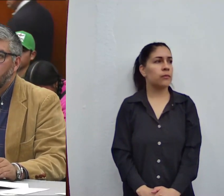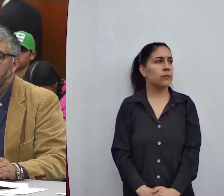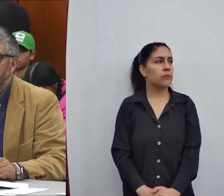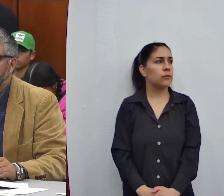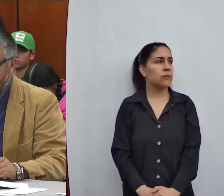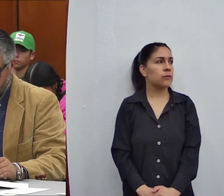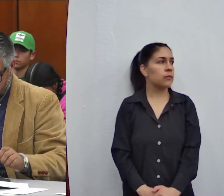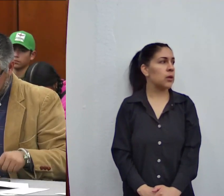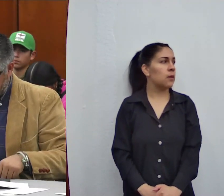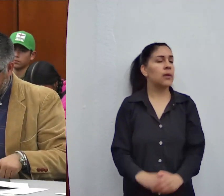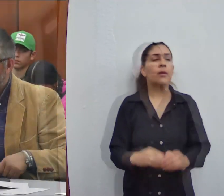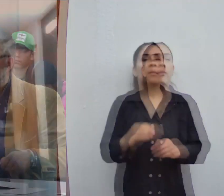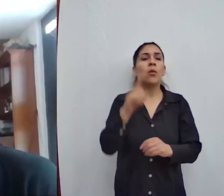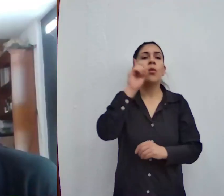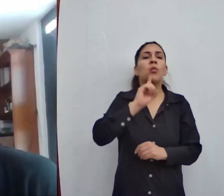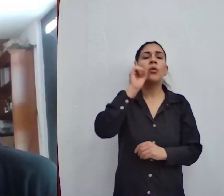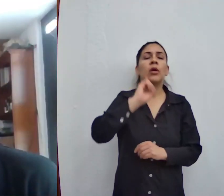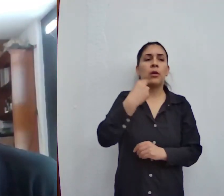Dulce Ruiz.